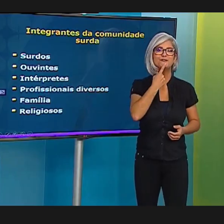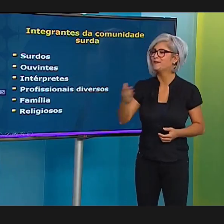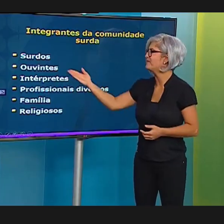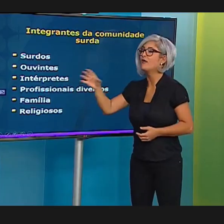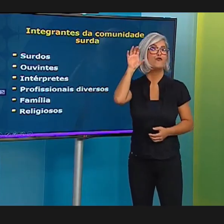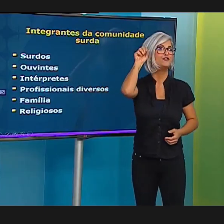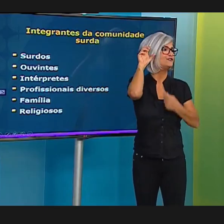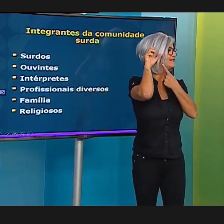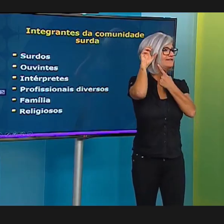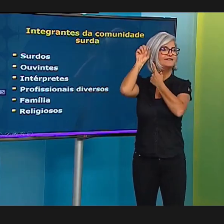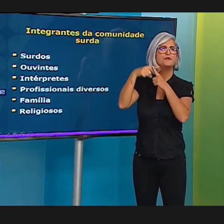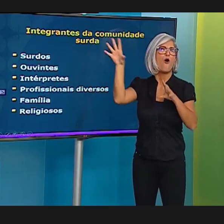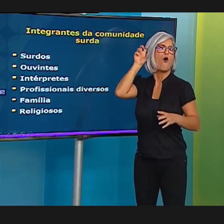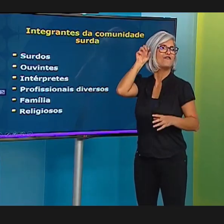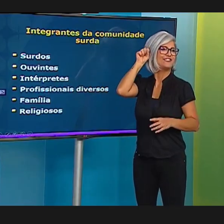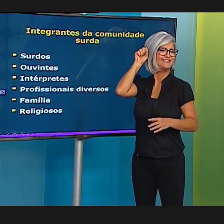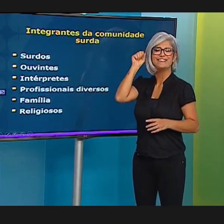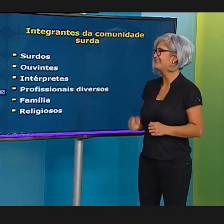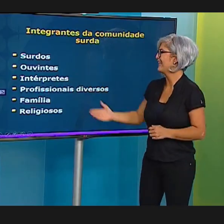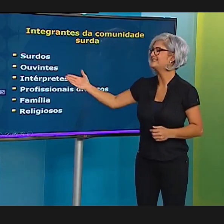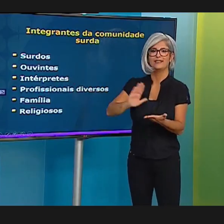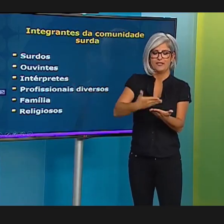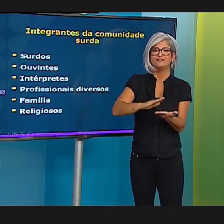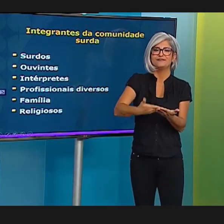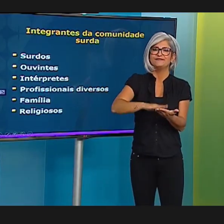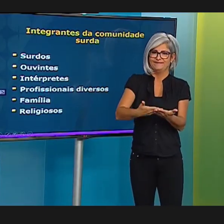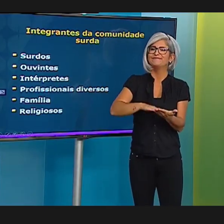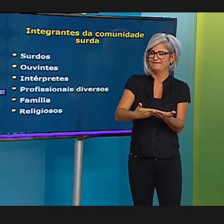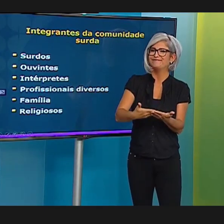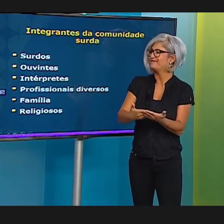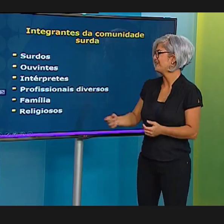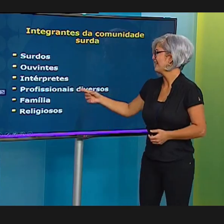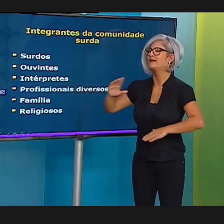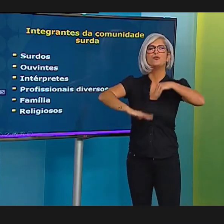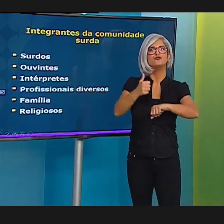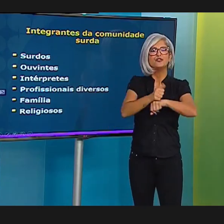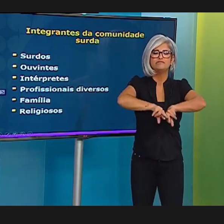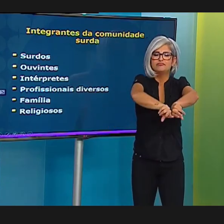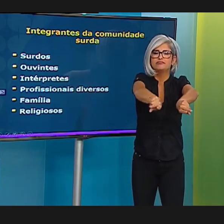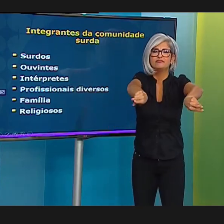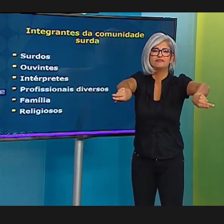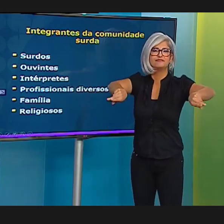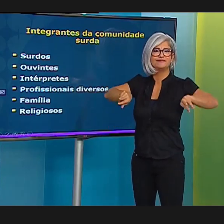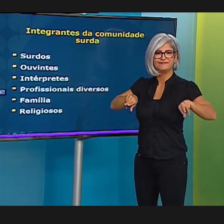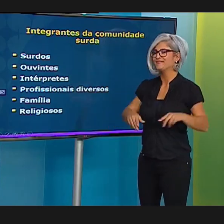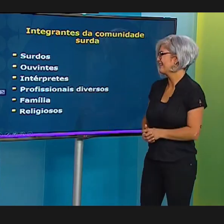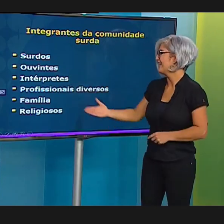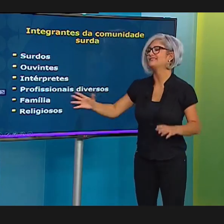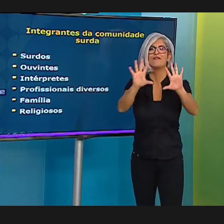como dito anteriormente, os ouvintes, o sinal ouvinte é como se estivesse trazendo algo para dentro do ouvido, os intérpretes fazem parte, diversos profissionais, a